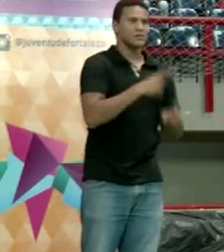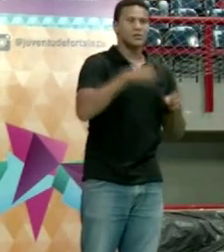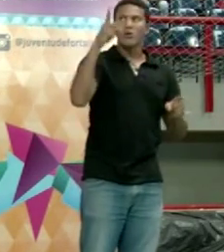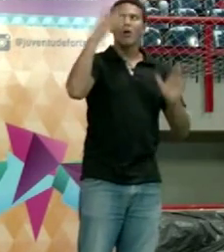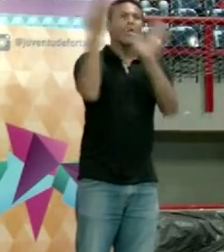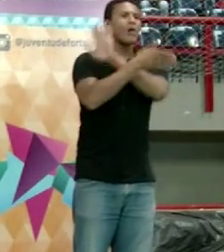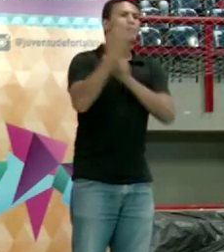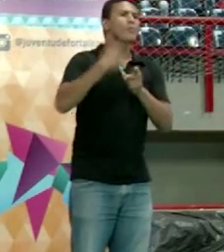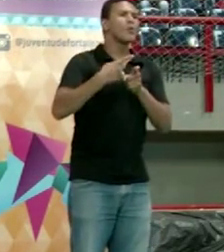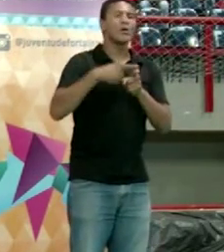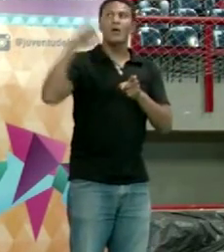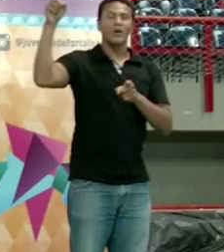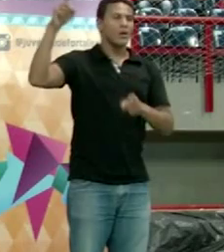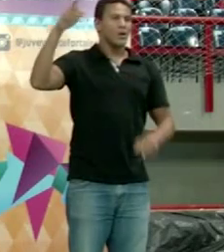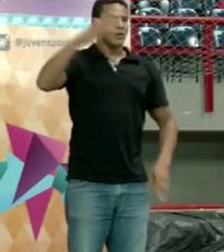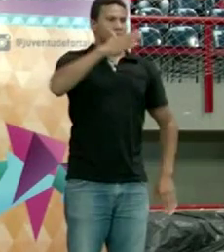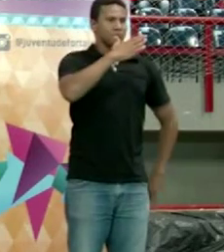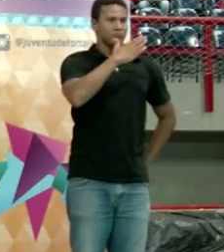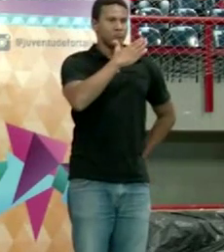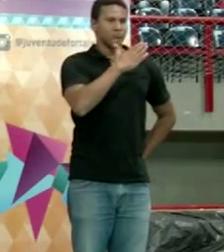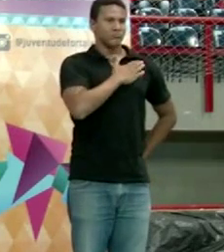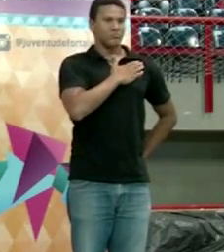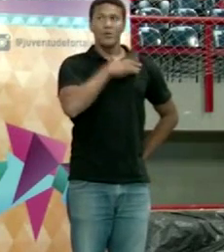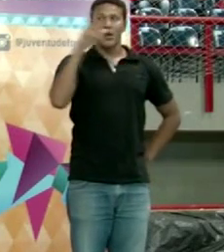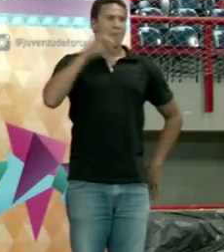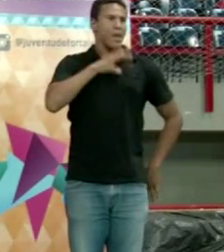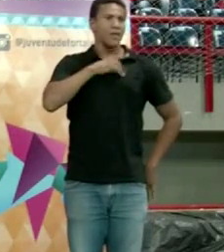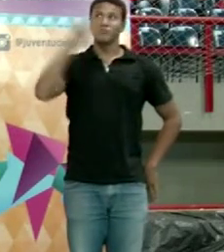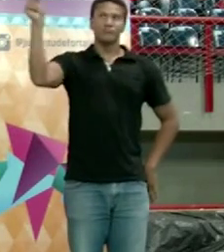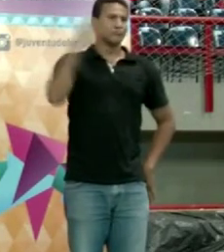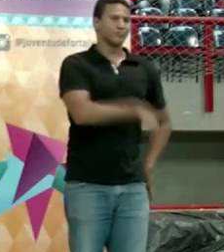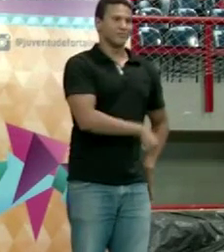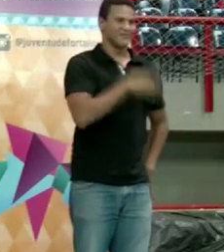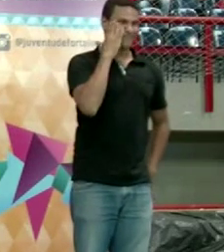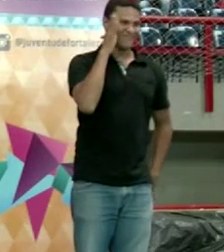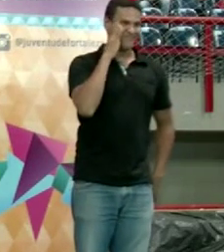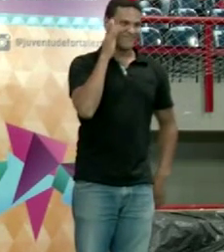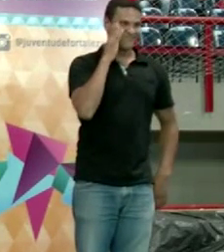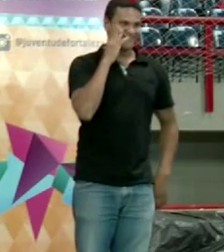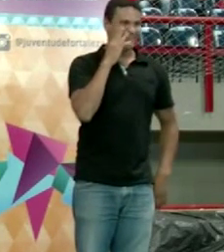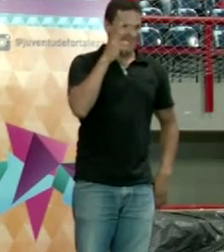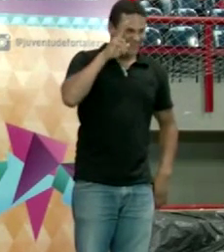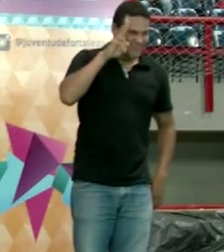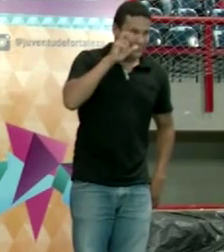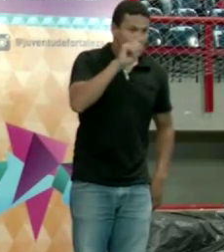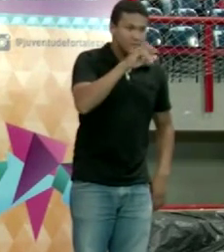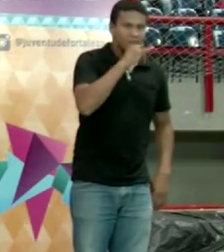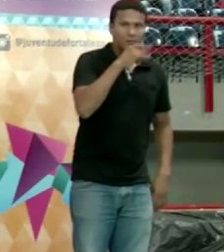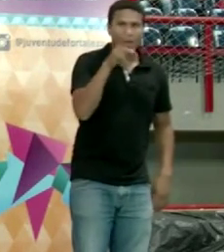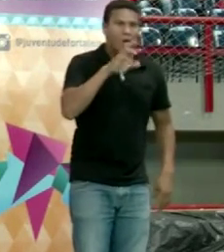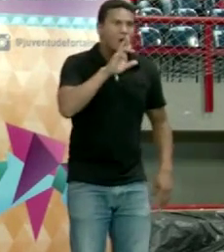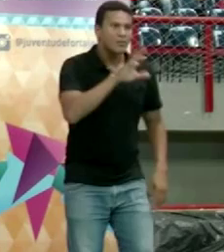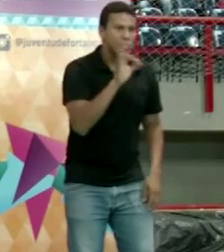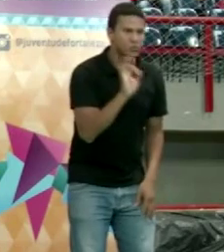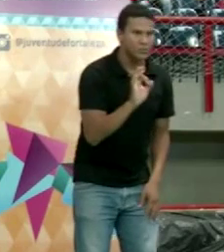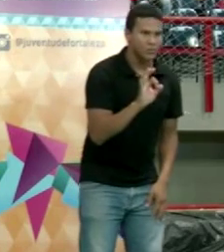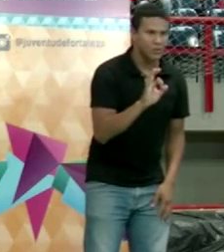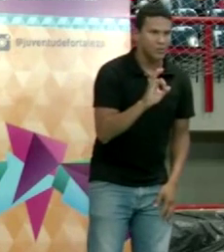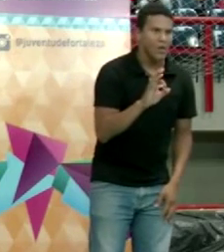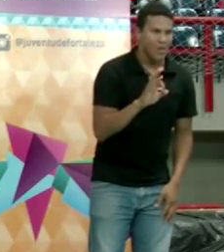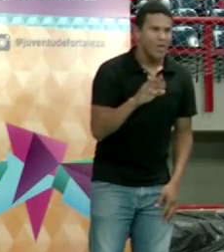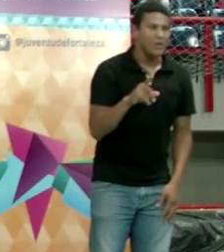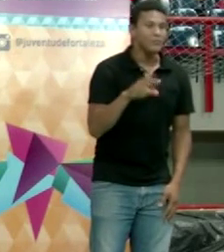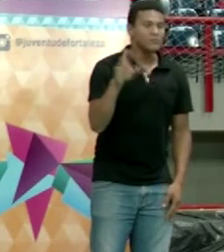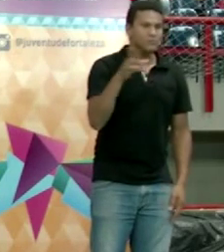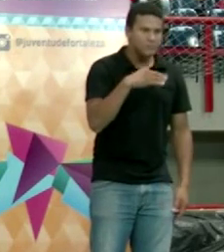fazer um acordo? Quem não souber a resposta, se puder anotar, você grava. Quem souber a